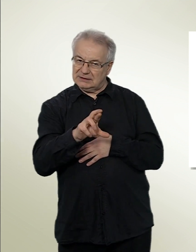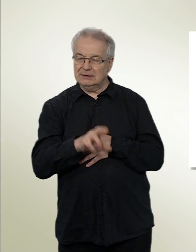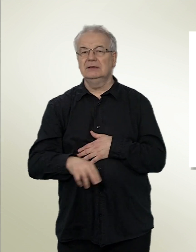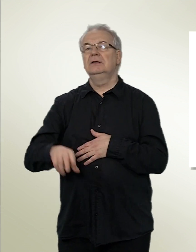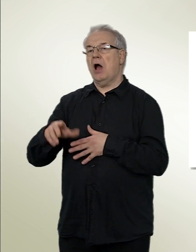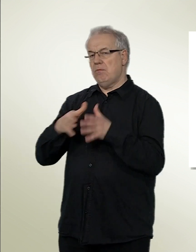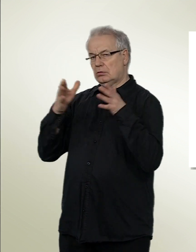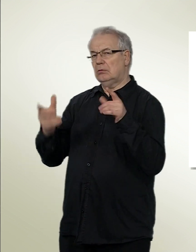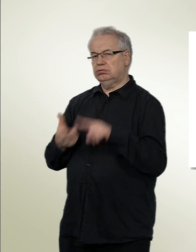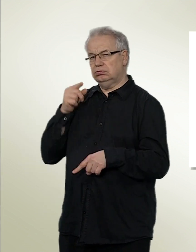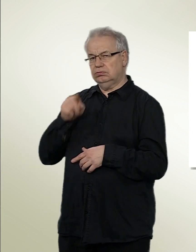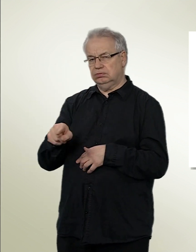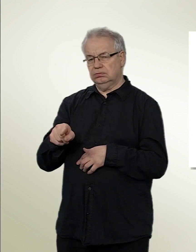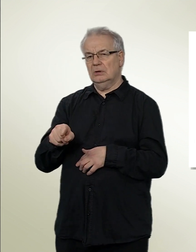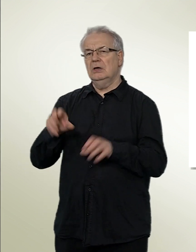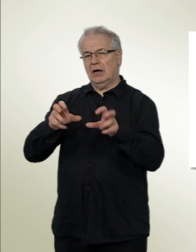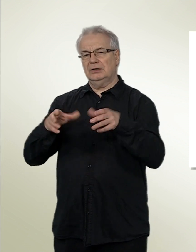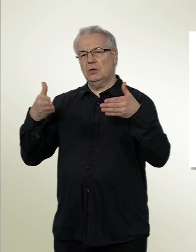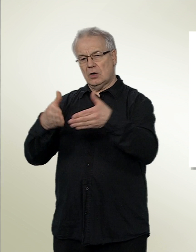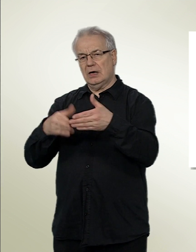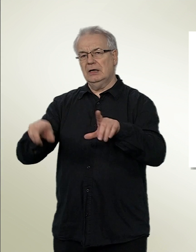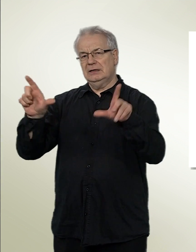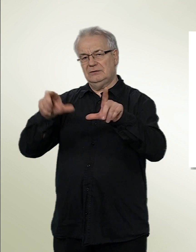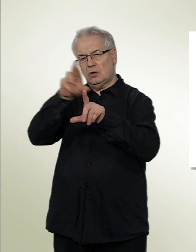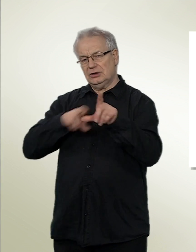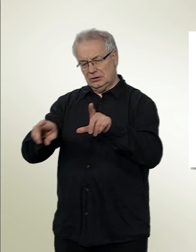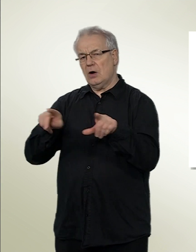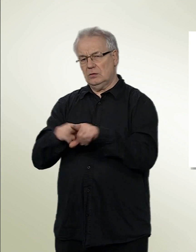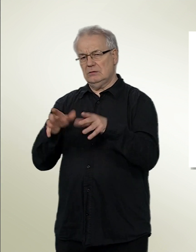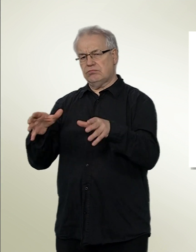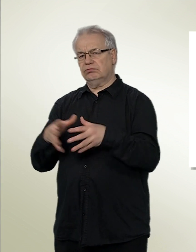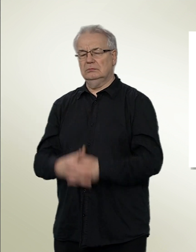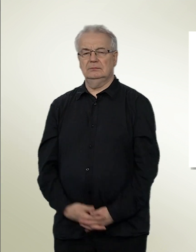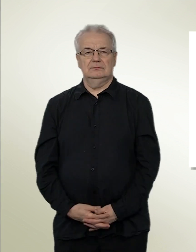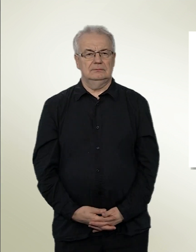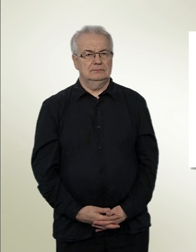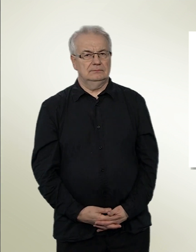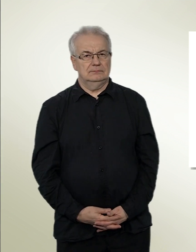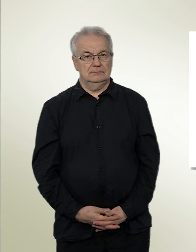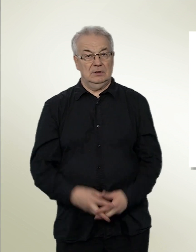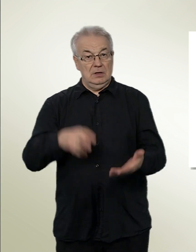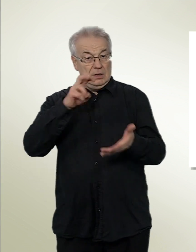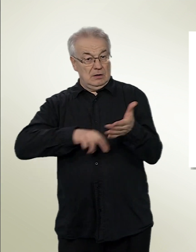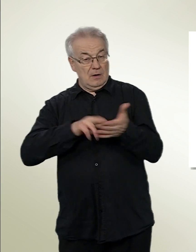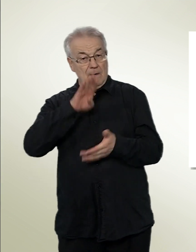part importante de celui des radios locales et des télévisions régionales. La redevance BILAG sera remplacée